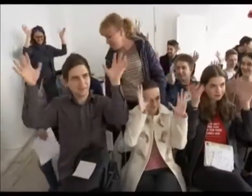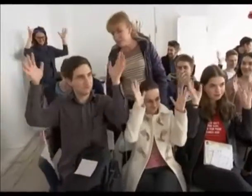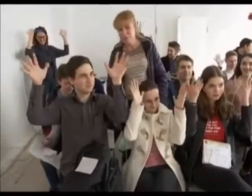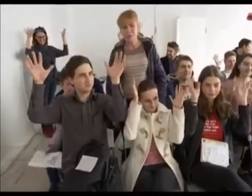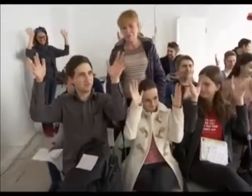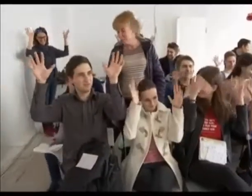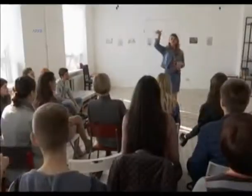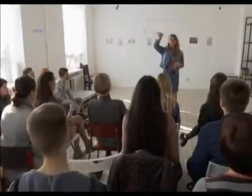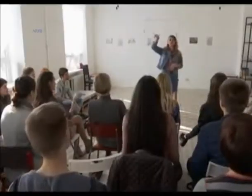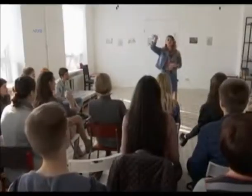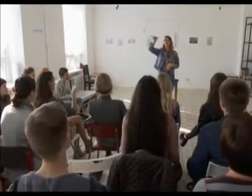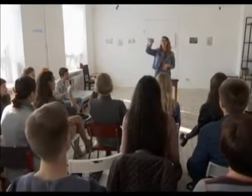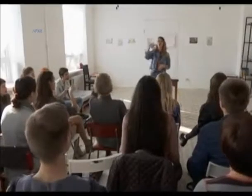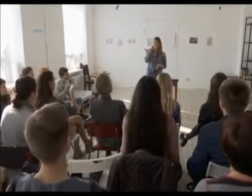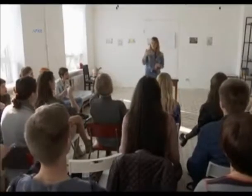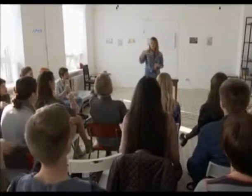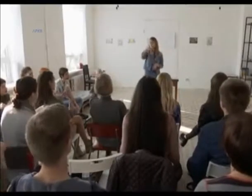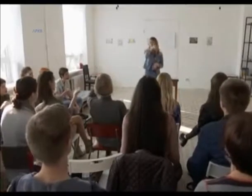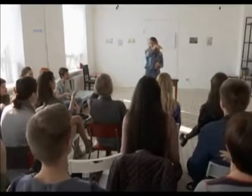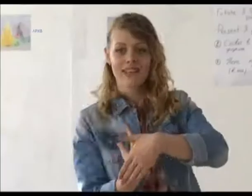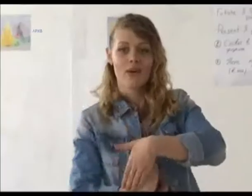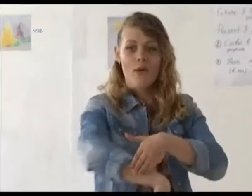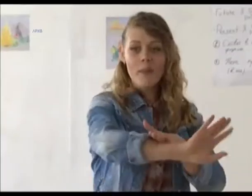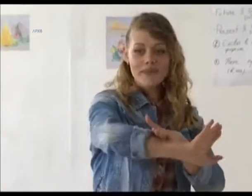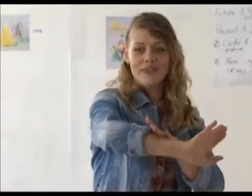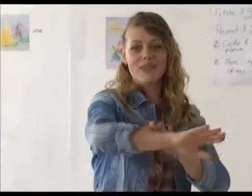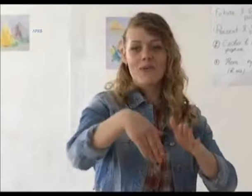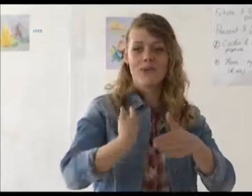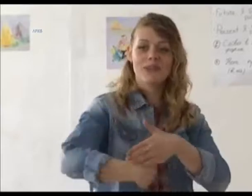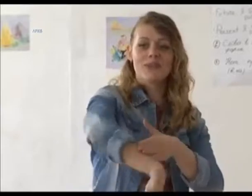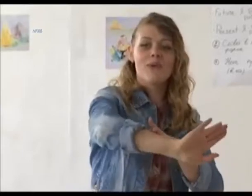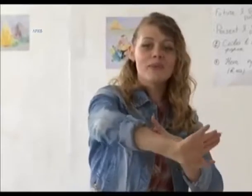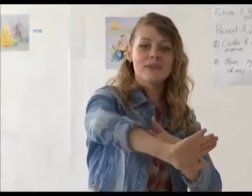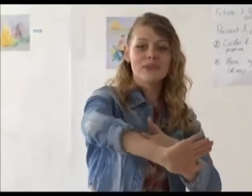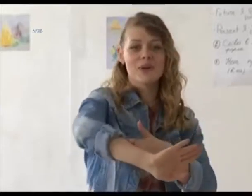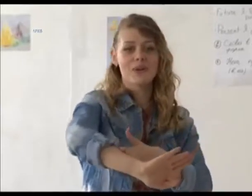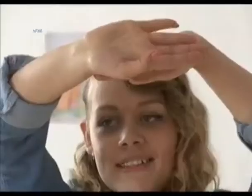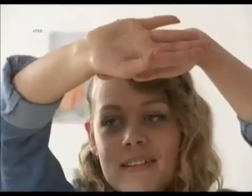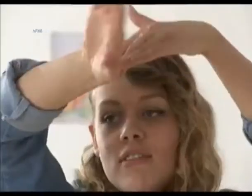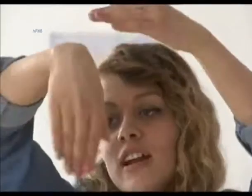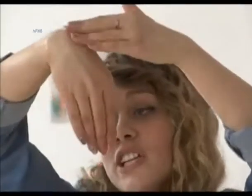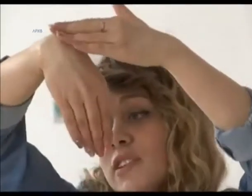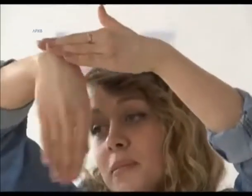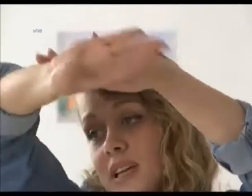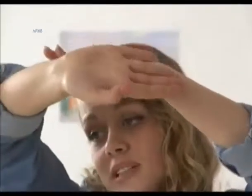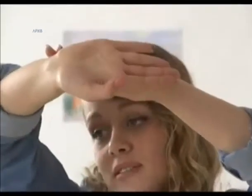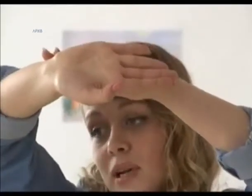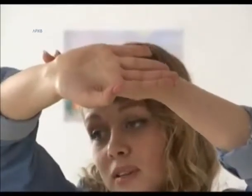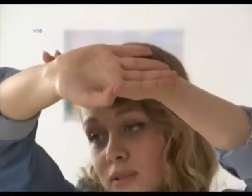кажуть, бажаючих стає все більше. Ідея вивчити жестову мову сподобалась багатьом, тож виникла потреба створювати нову групу в іншому